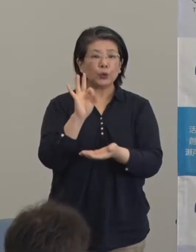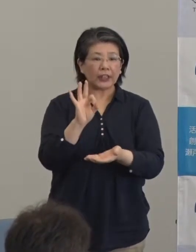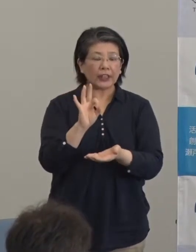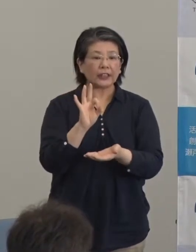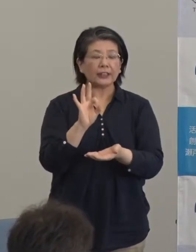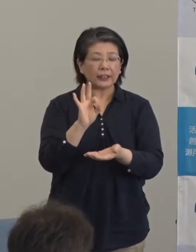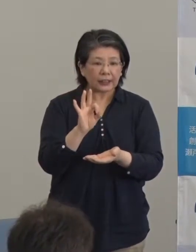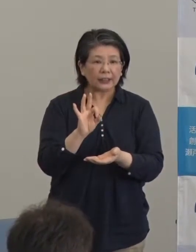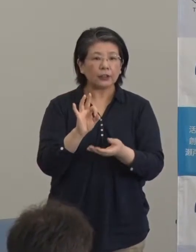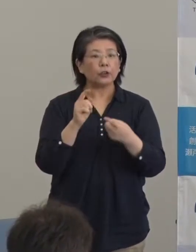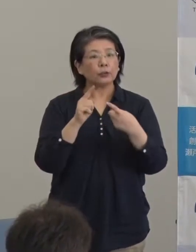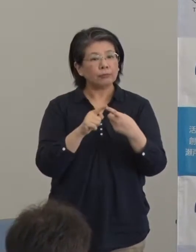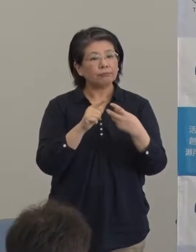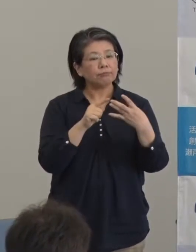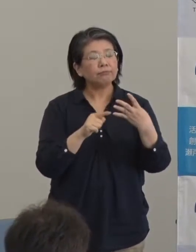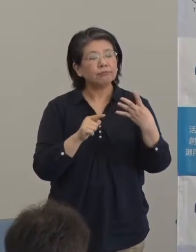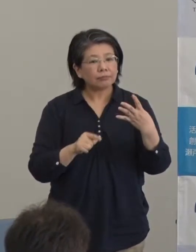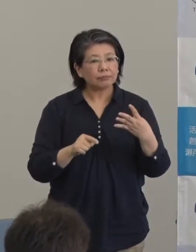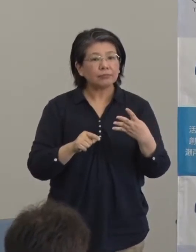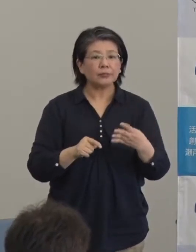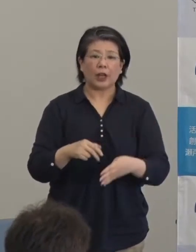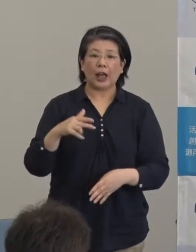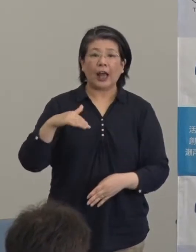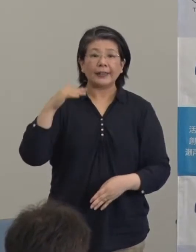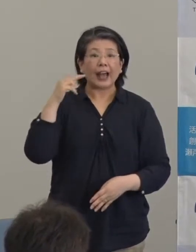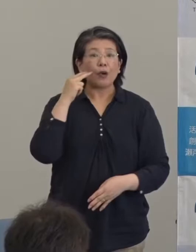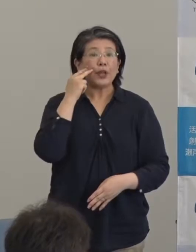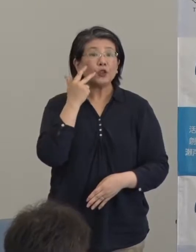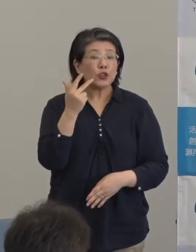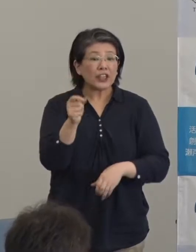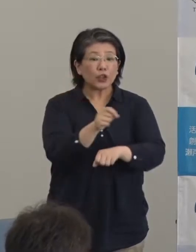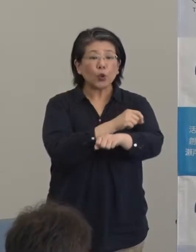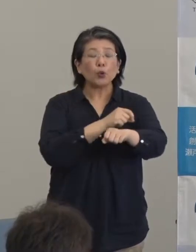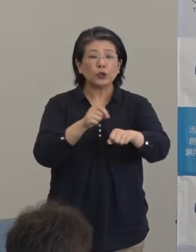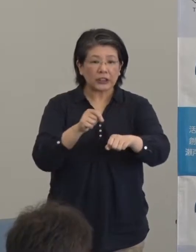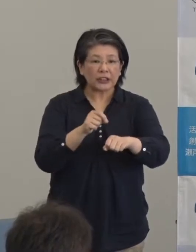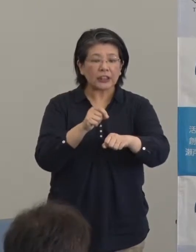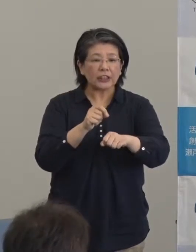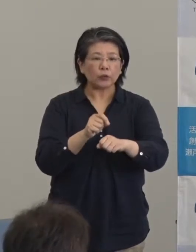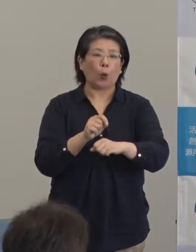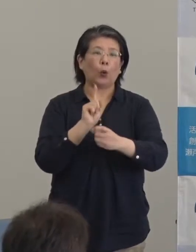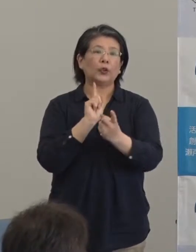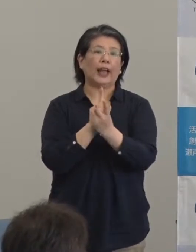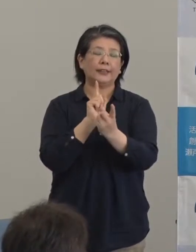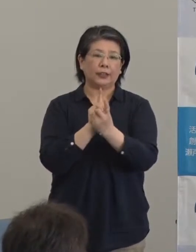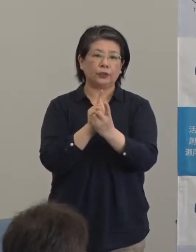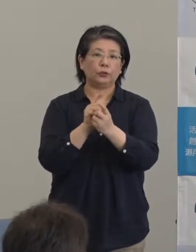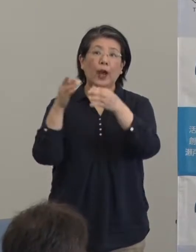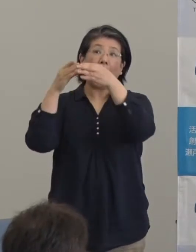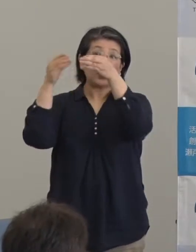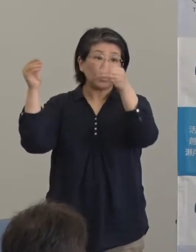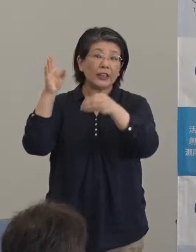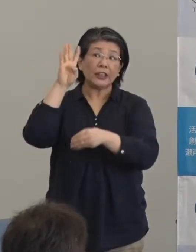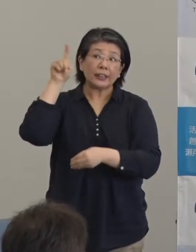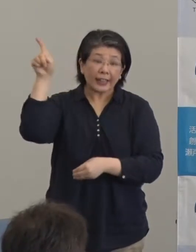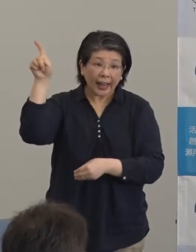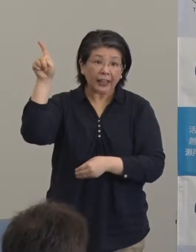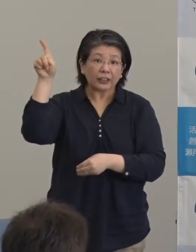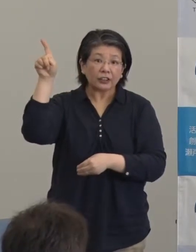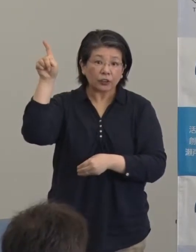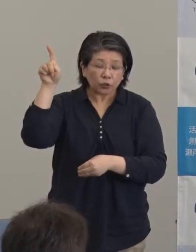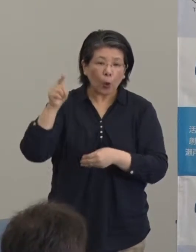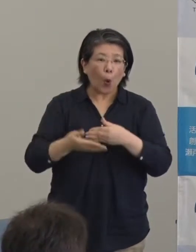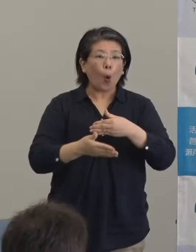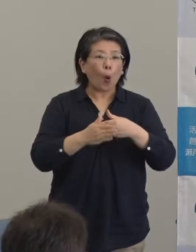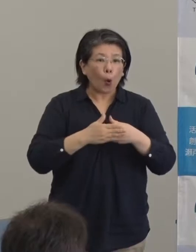をはじめといたしまして、本市独自の経済対策、福祉対策等につきましても、国や県の施策と補完、連携